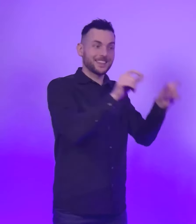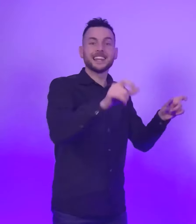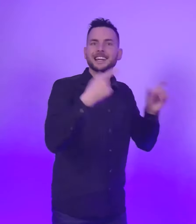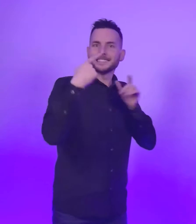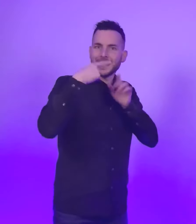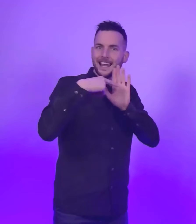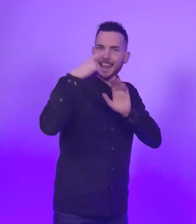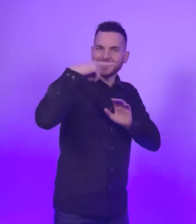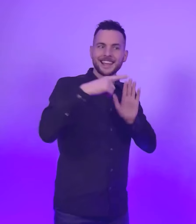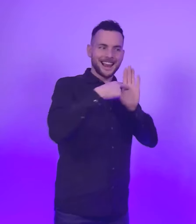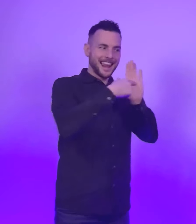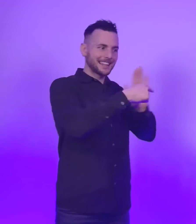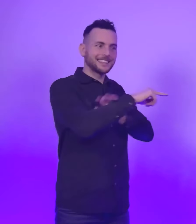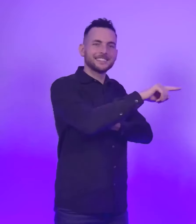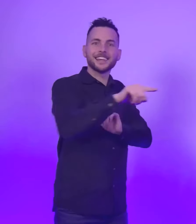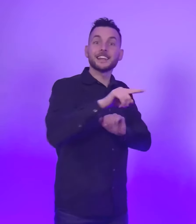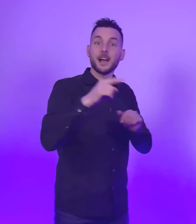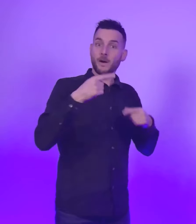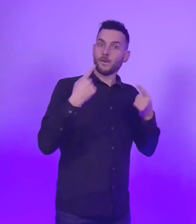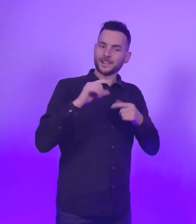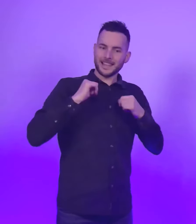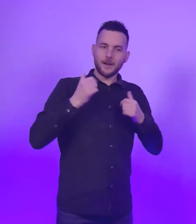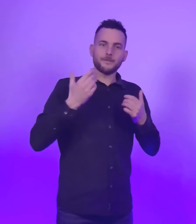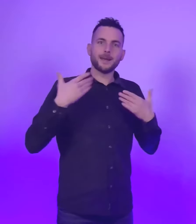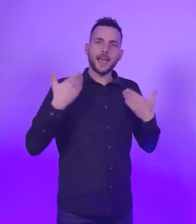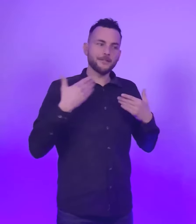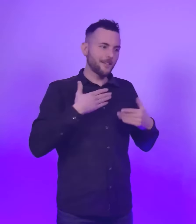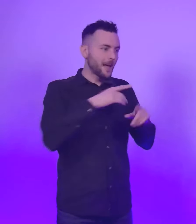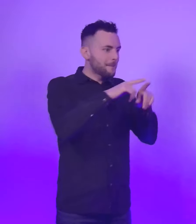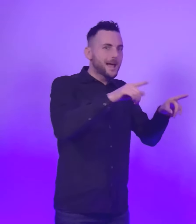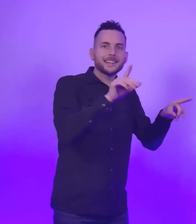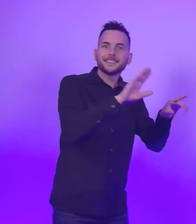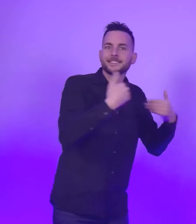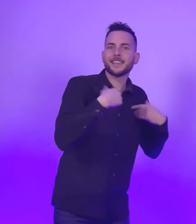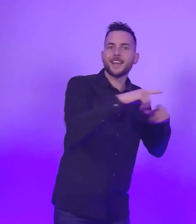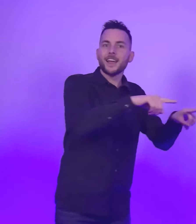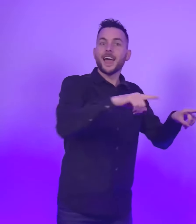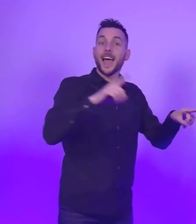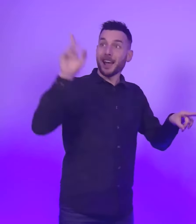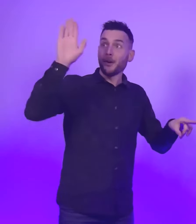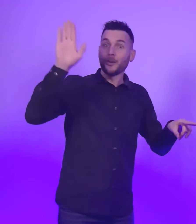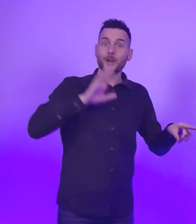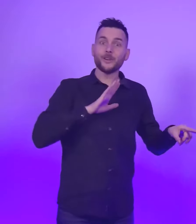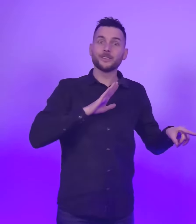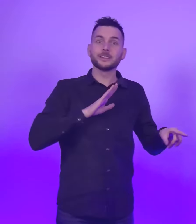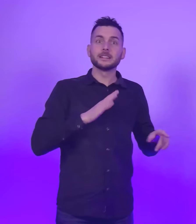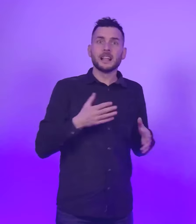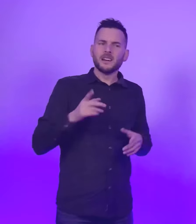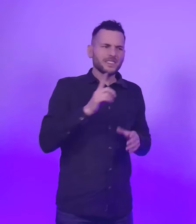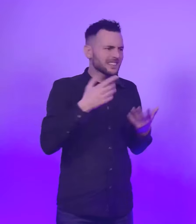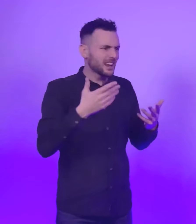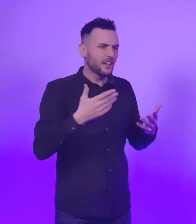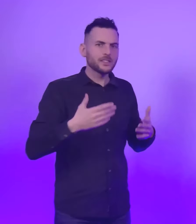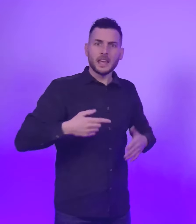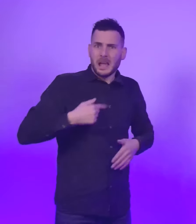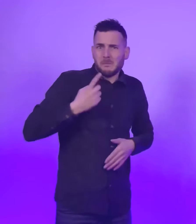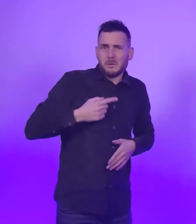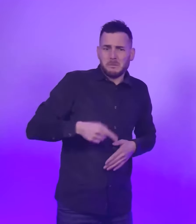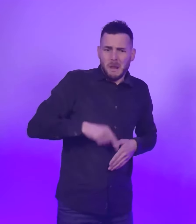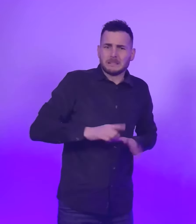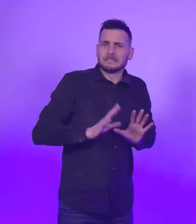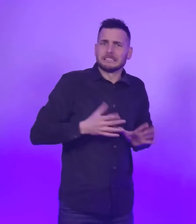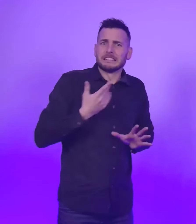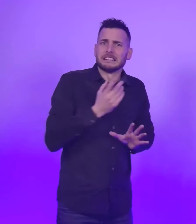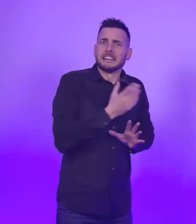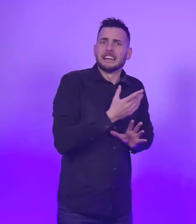blij van. Andere mensen en ook de Heere God. Ja, je zit, wat is er met jou aan de hand? Ik moet heel nodig plassen, Olly. Je hebt veel oranje op. En je mij zo te praten. Ja,